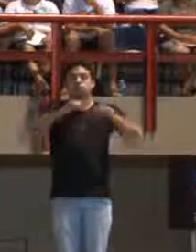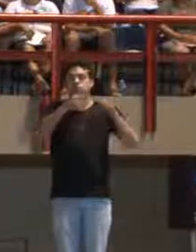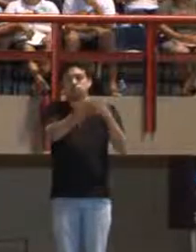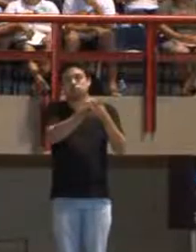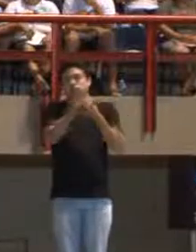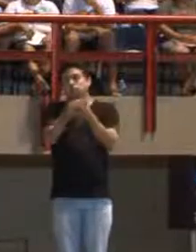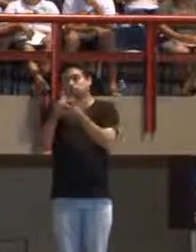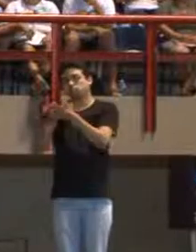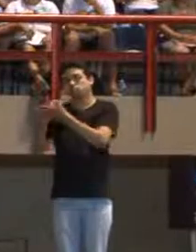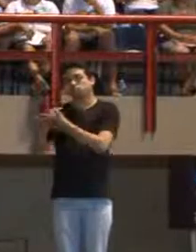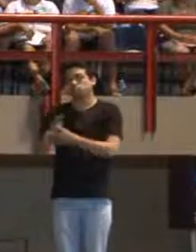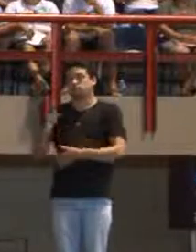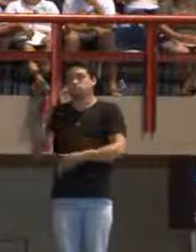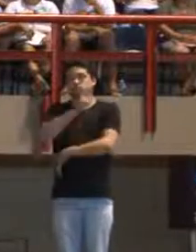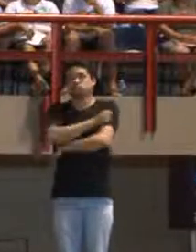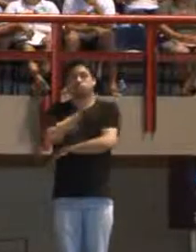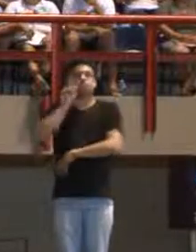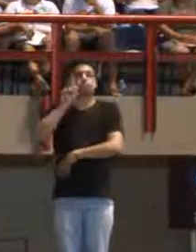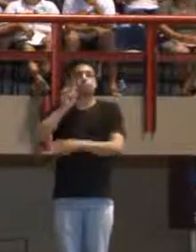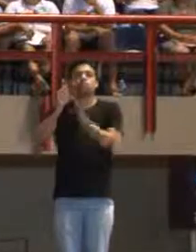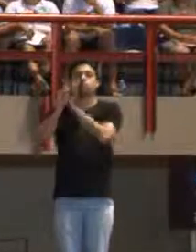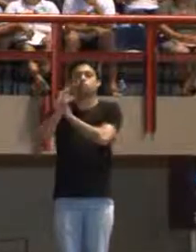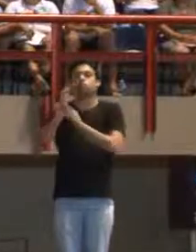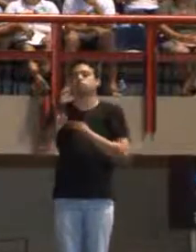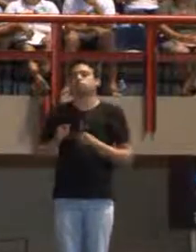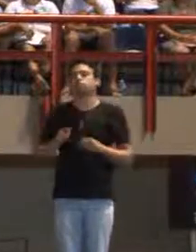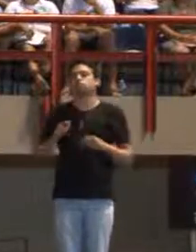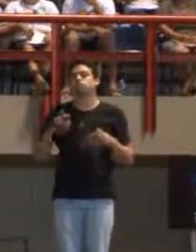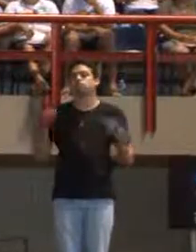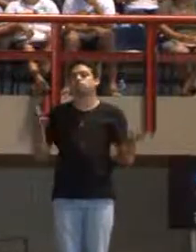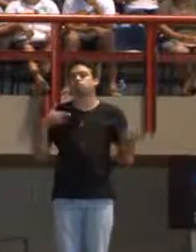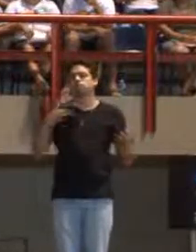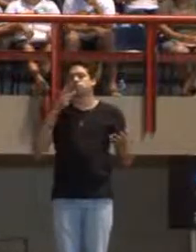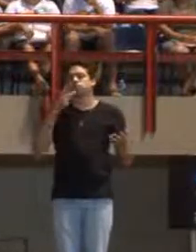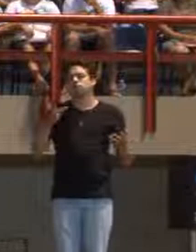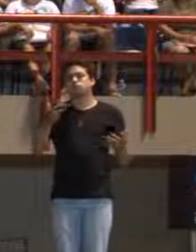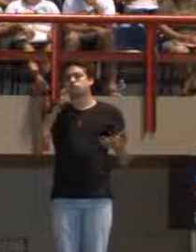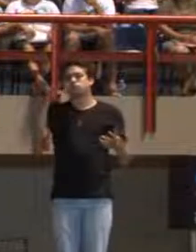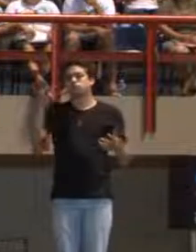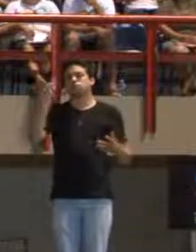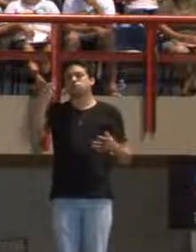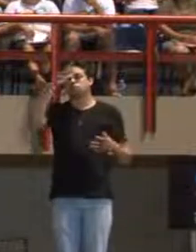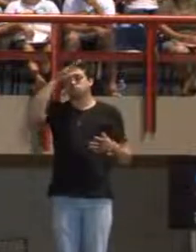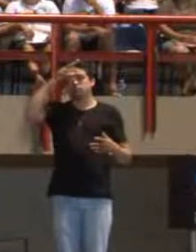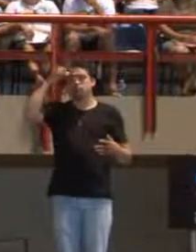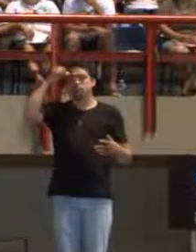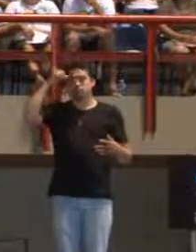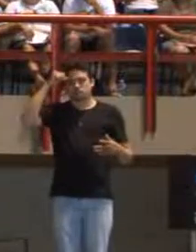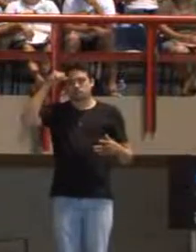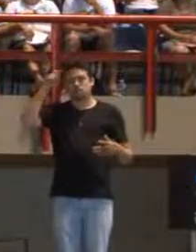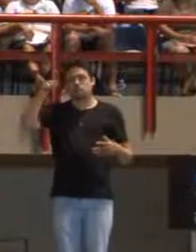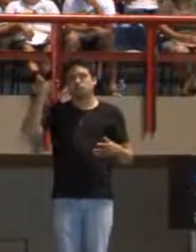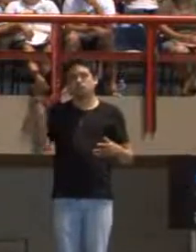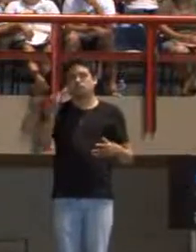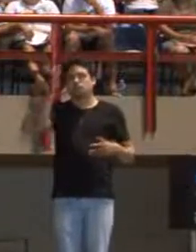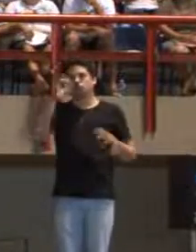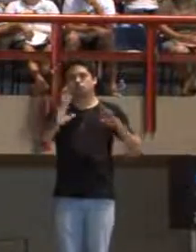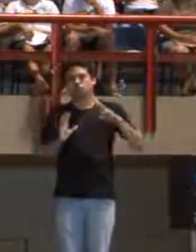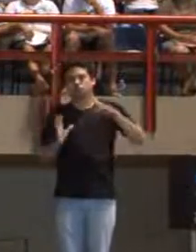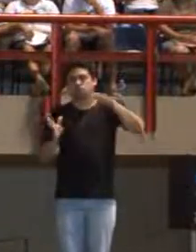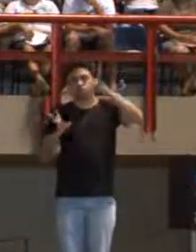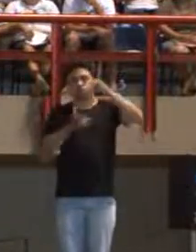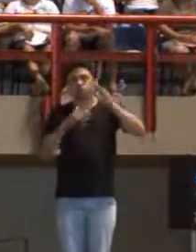fazer perguntas, e um estudante americano perguntou: senhor Cristóvão Buarque, se a Amazônia é tão importante para o mundo